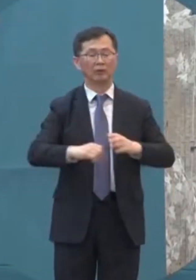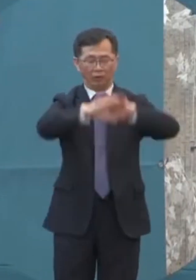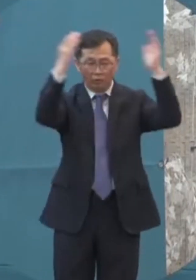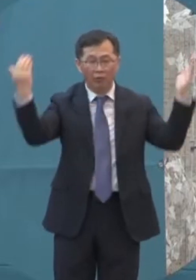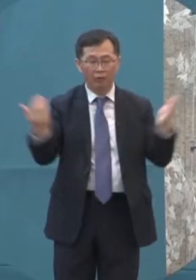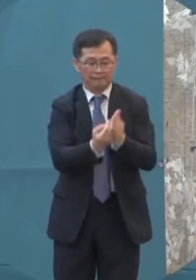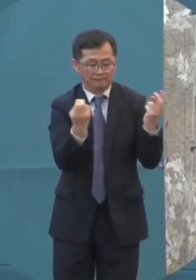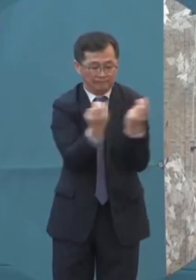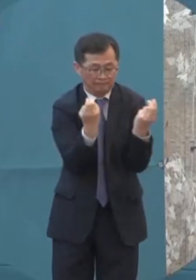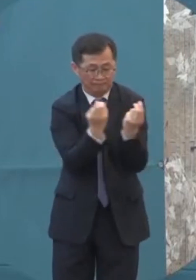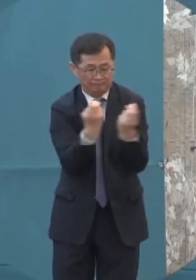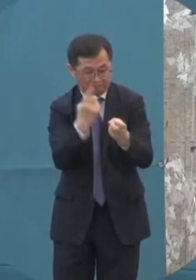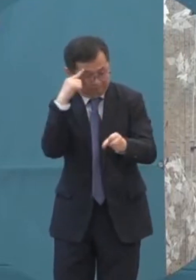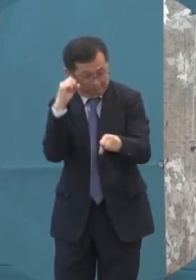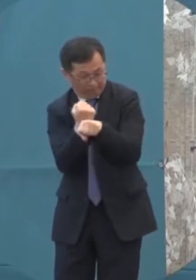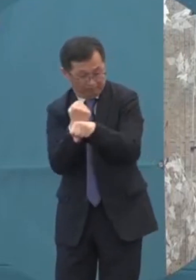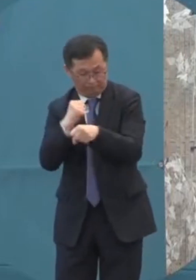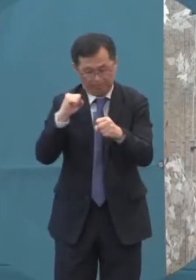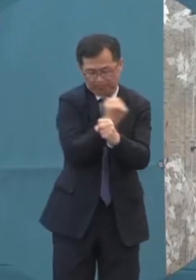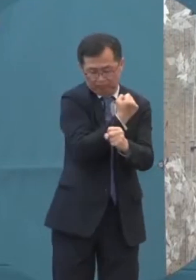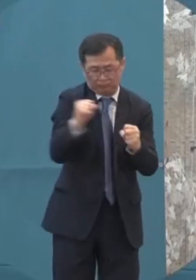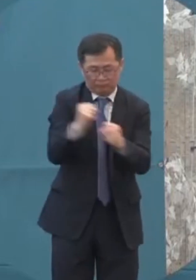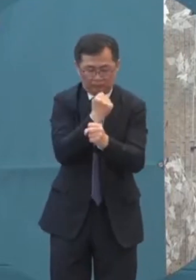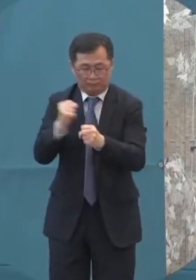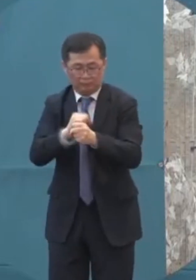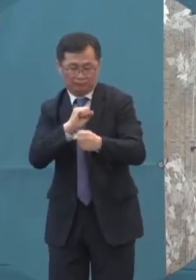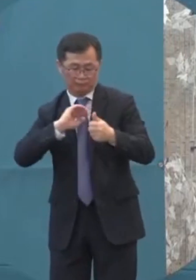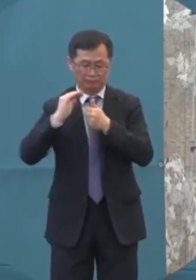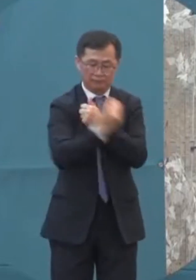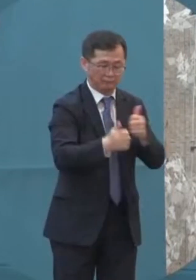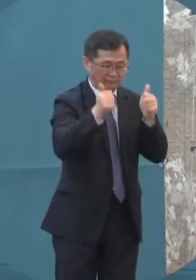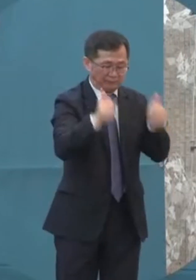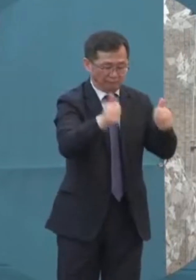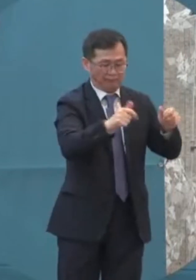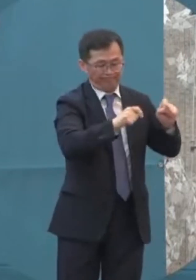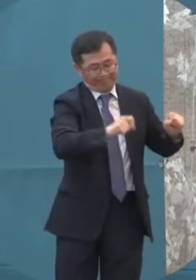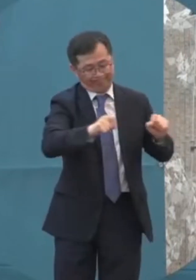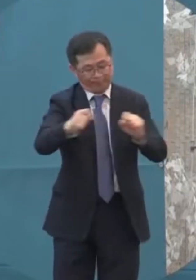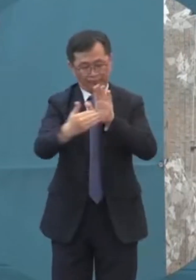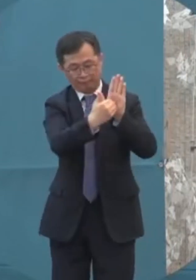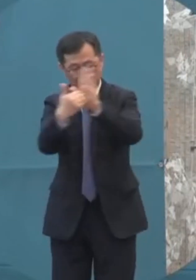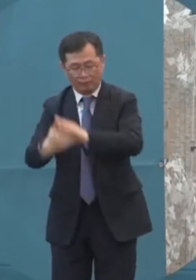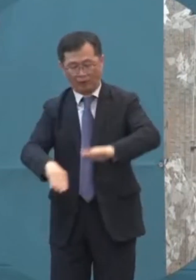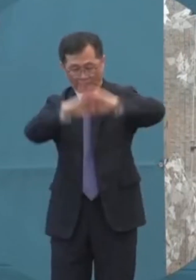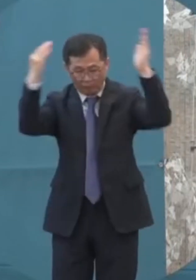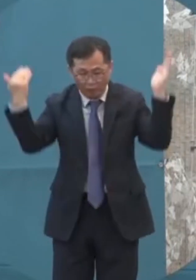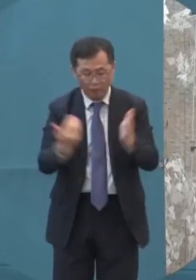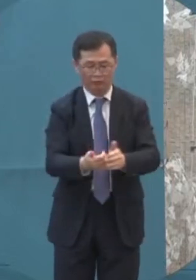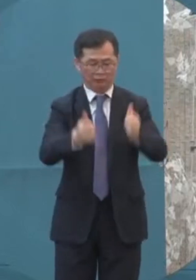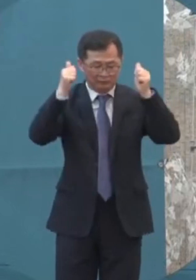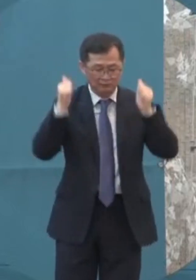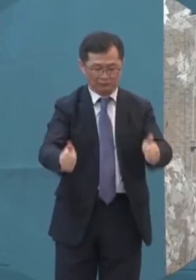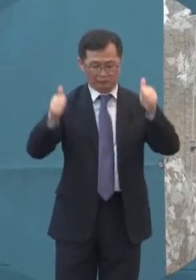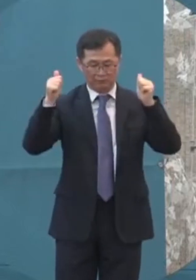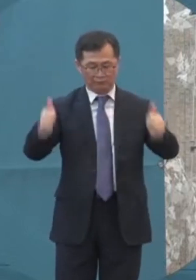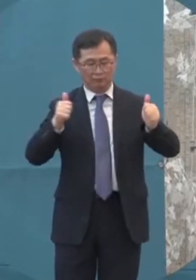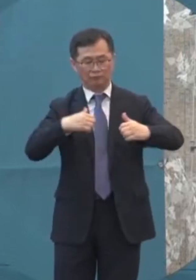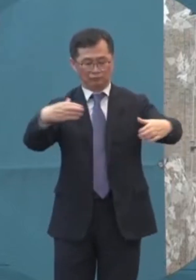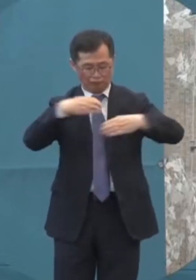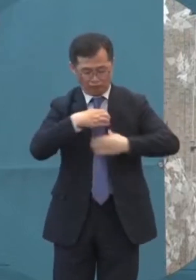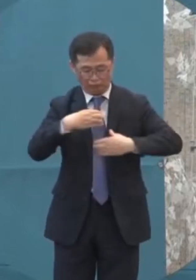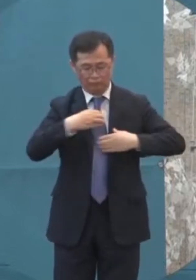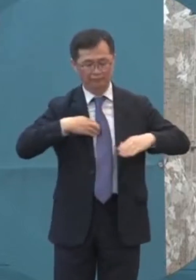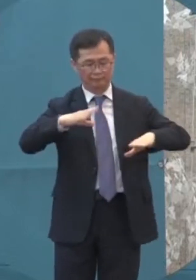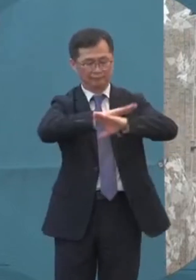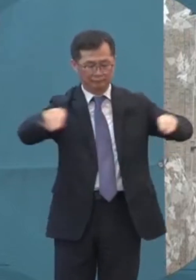온갖 방법을 동원해서 재판을 미루어 놓는 바람에 모든 사법 리스크가